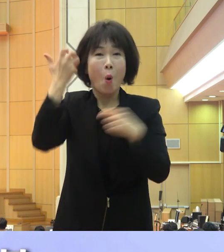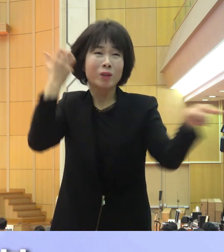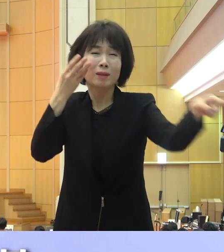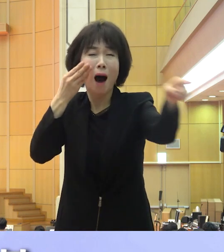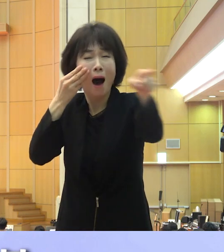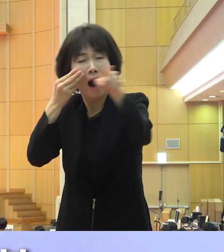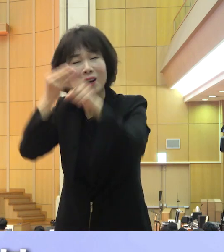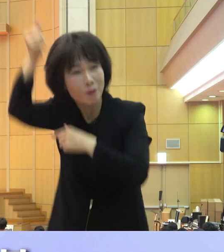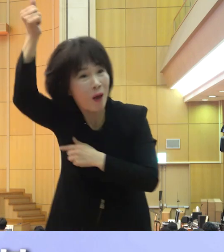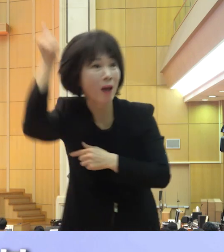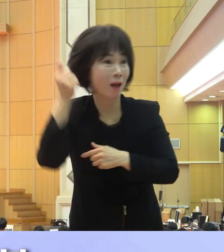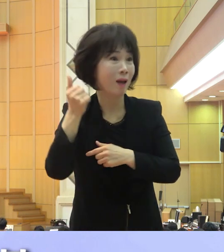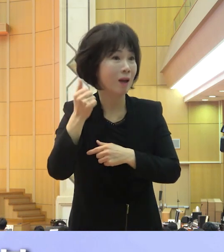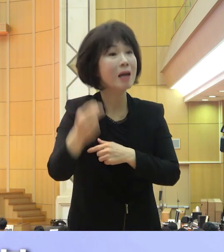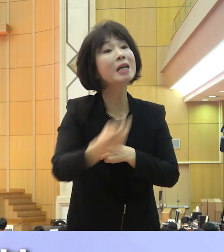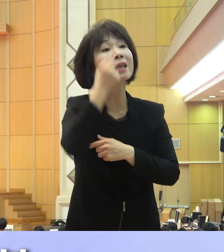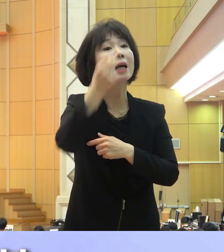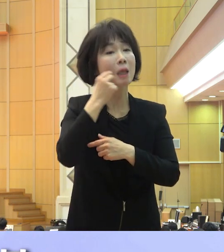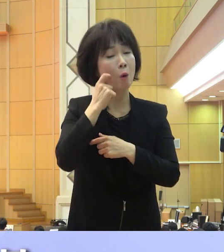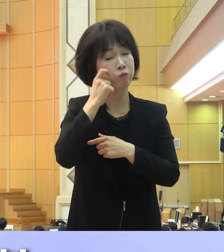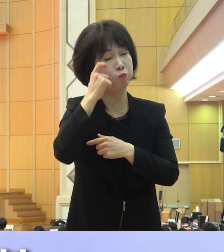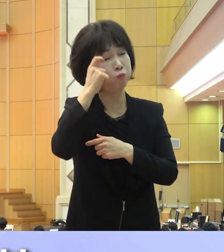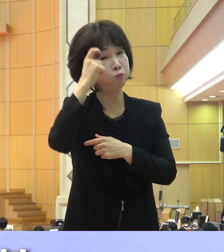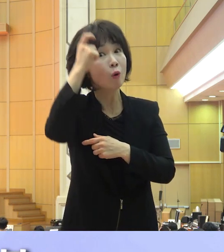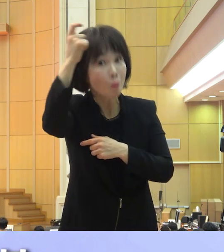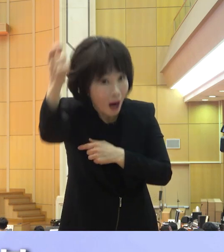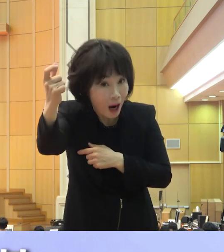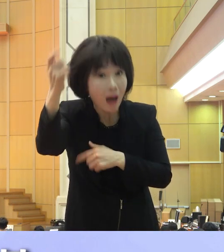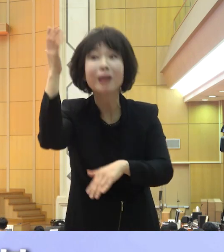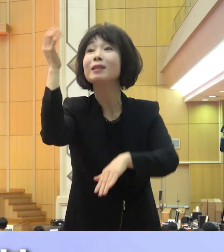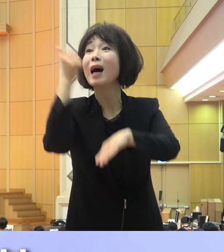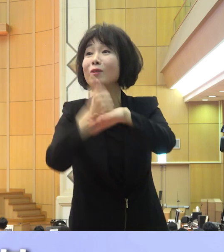되는, 그래서 생명을 유지하고 있다가